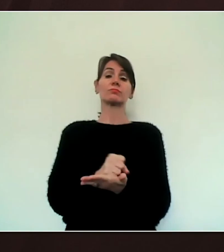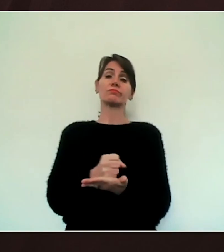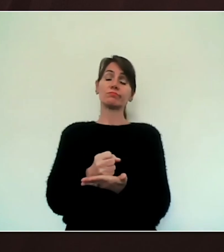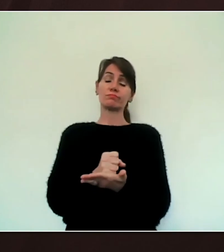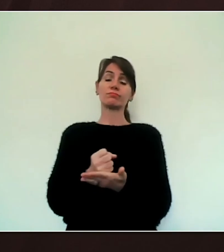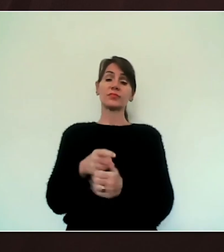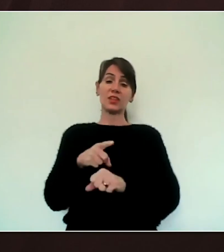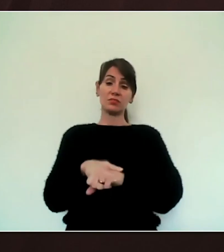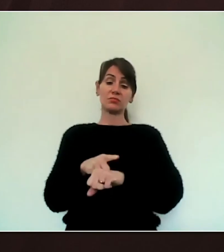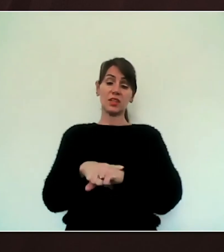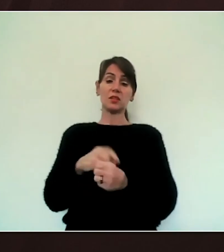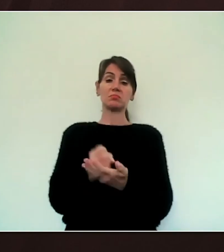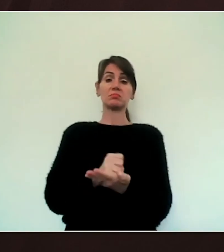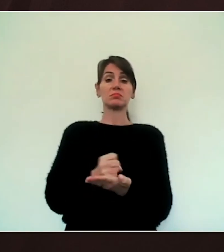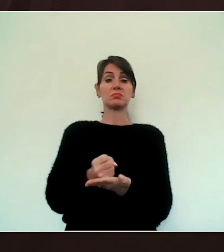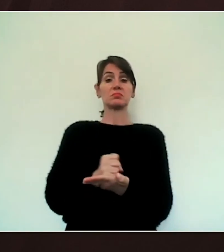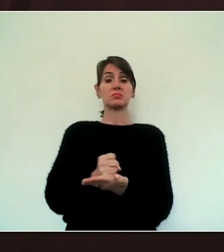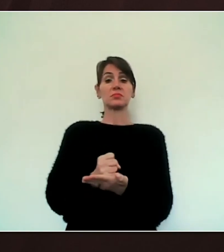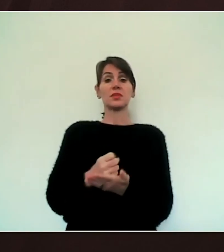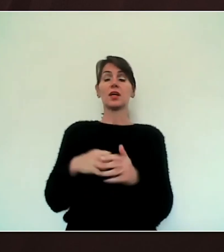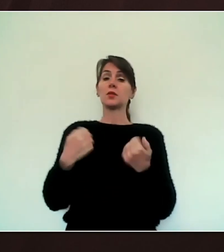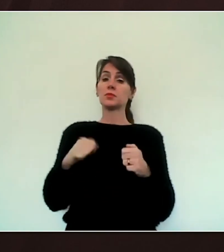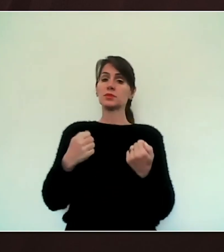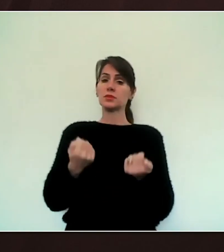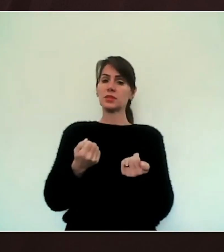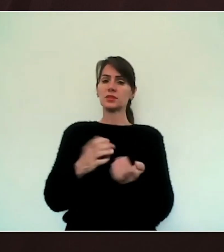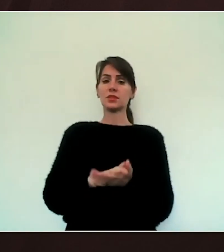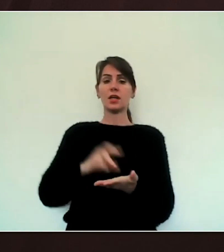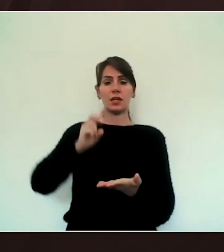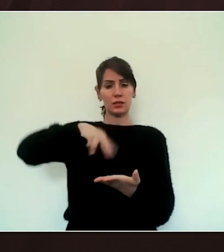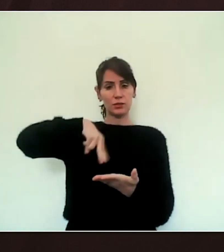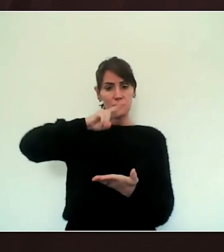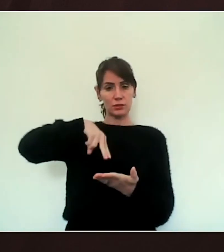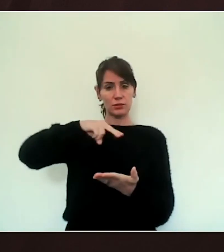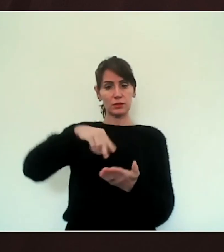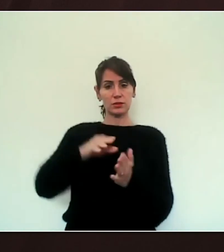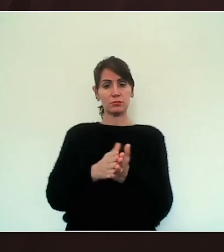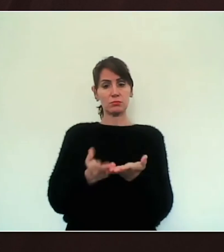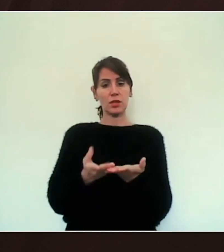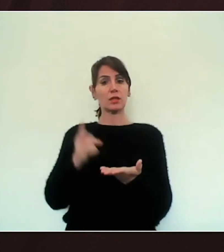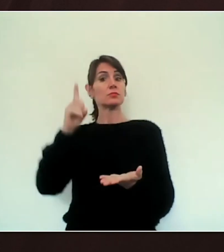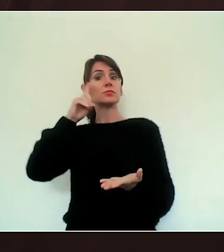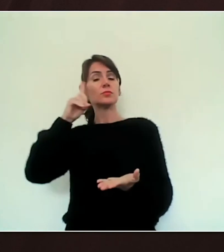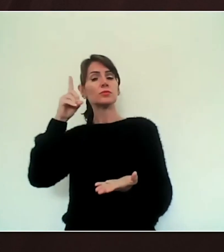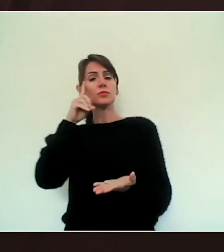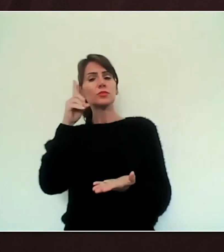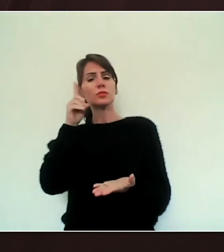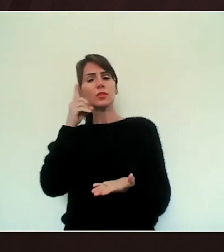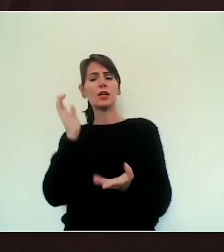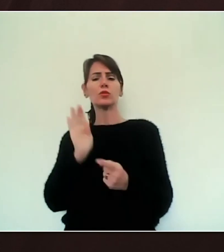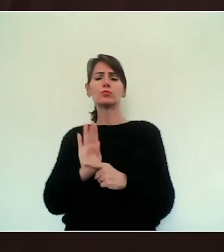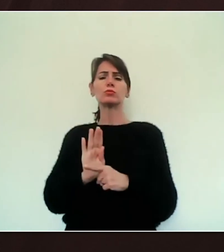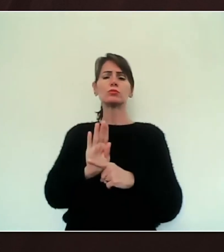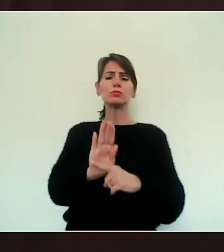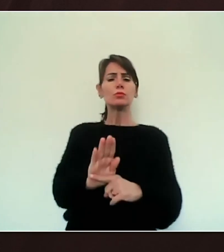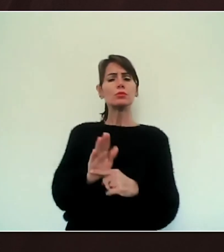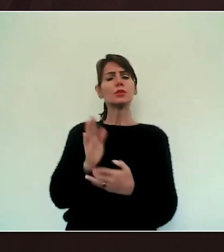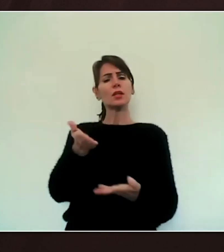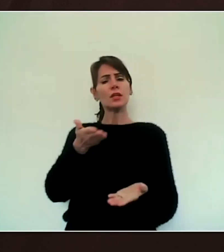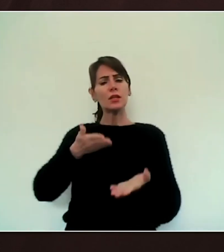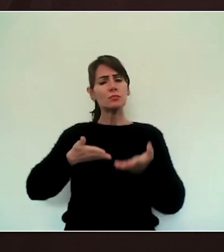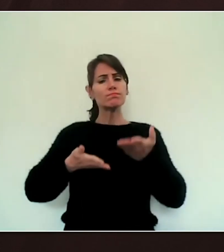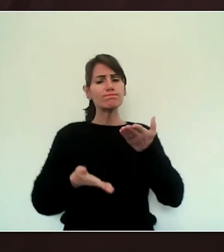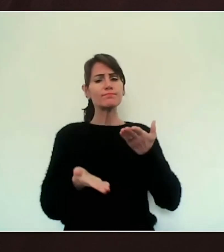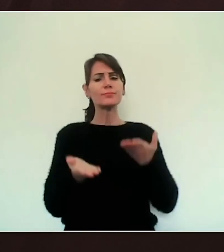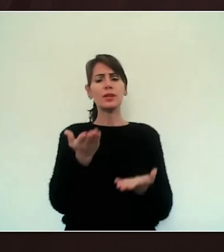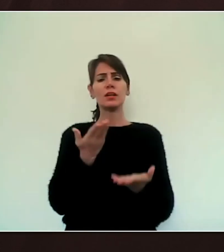Precisa de alguém pegar cuidado, leia alimento diário com ele, ora com ele, apacenta ele, não é isso? Por isso, irmãos, graças a Deus, vamos preparar essa